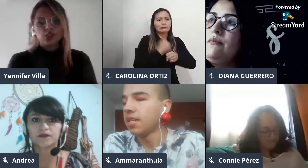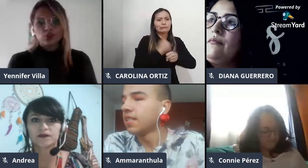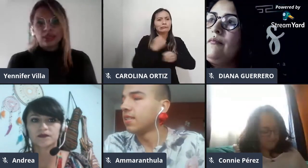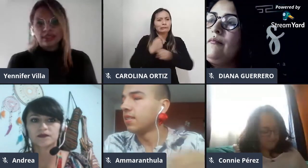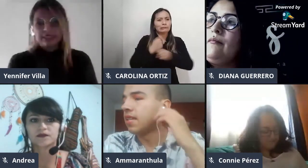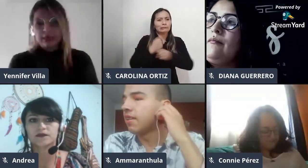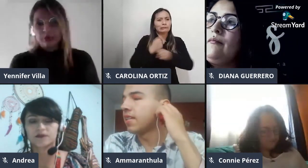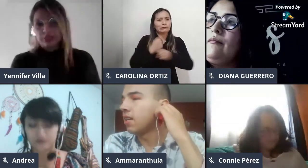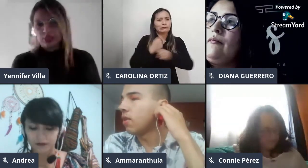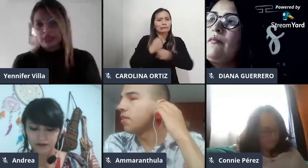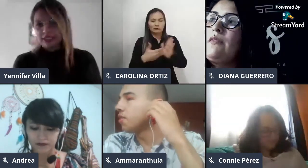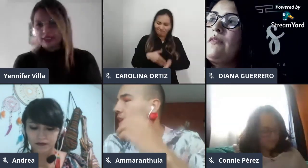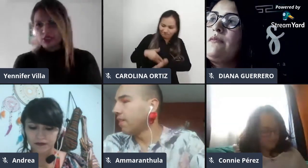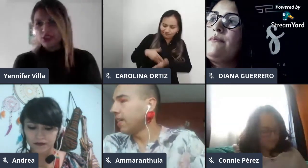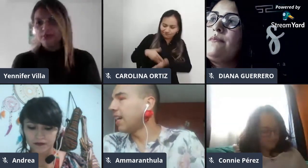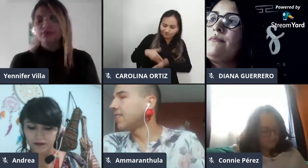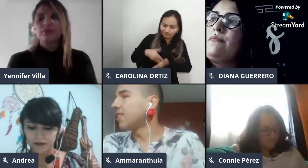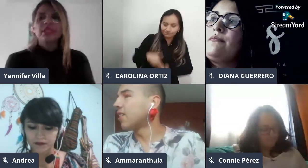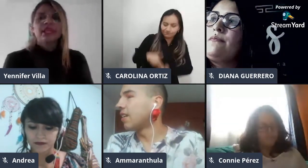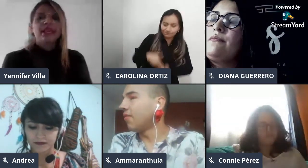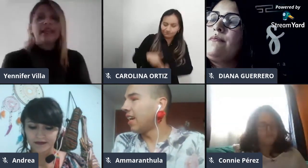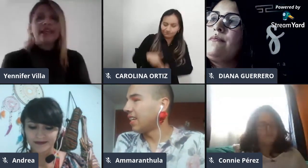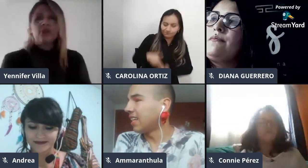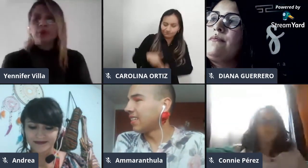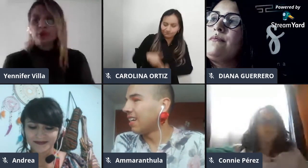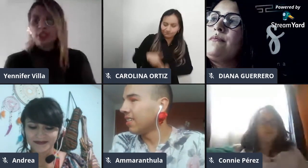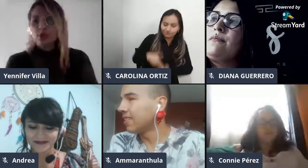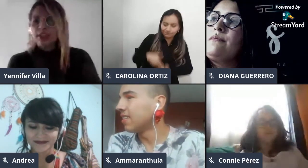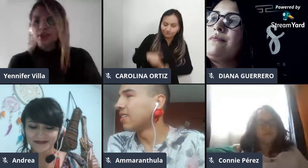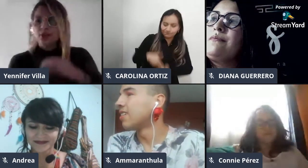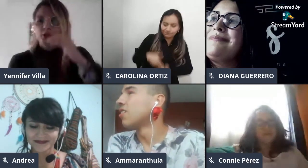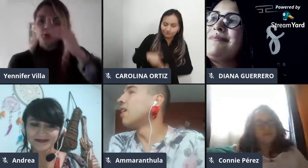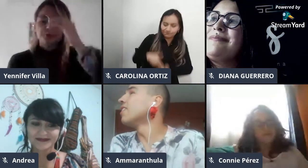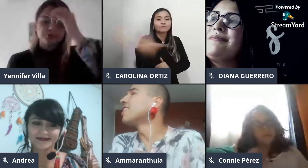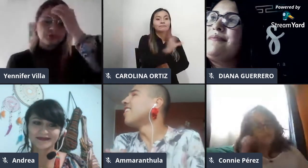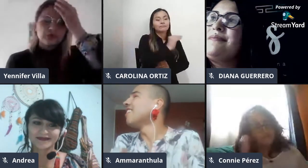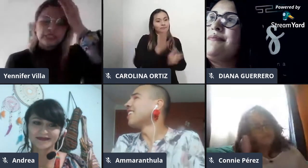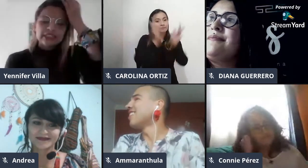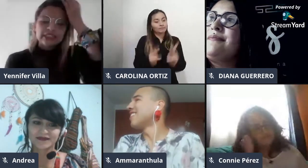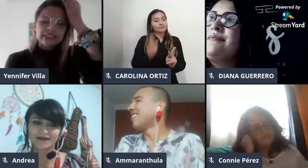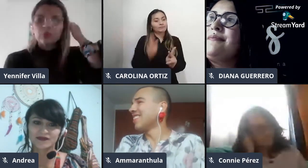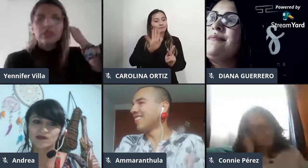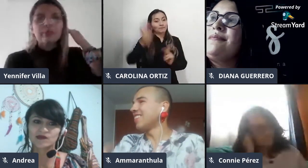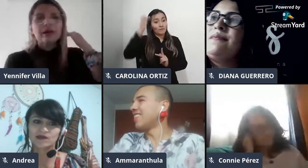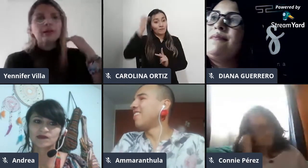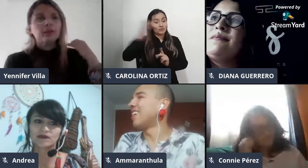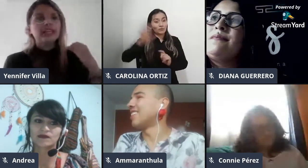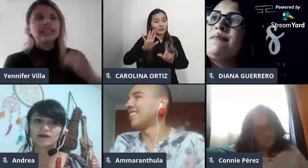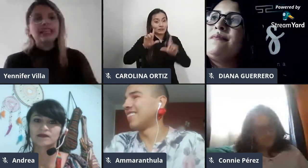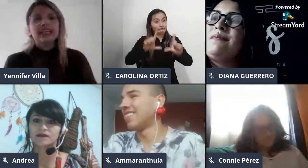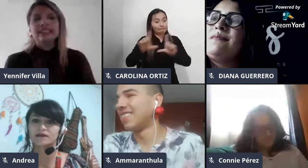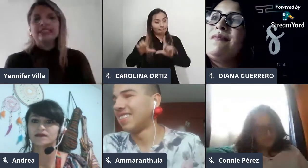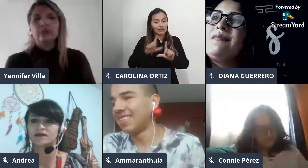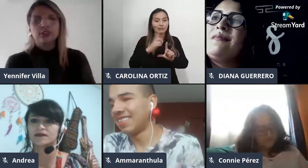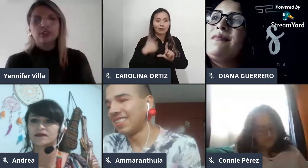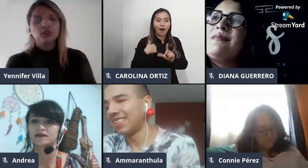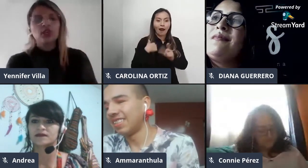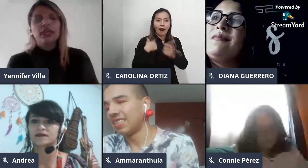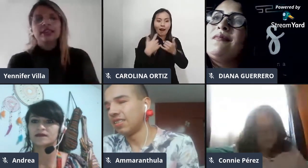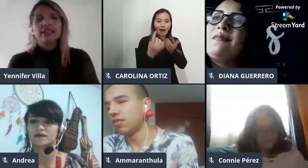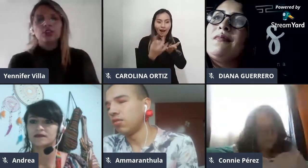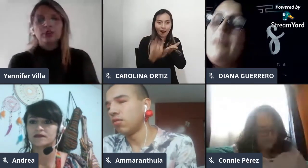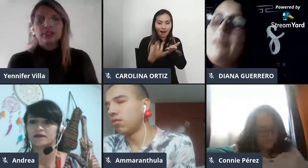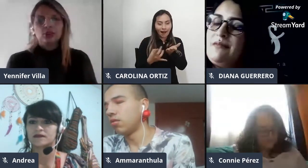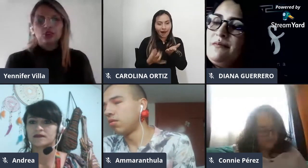a todos los estudiantes de la profesionalización, que los veo saludándonos de manera muy amable, muy querida, que han estado en